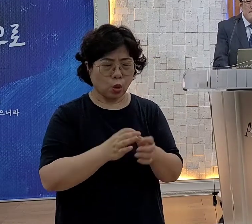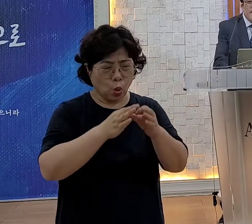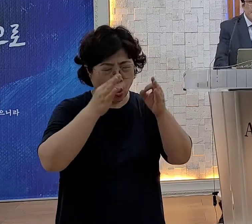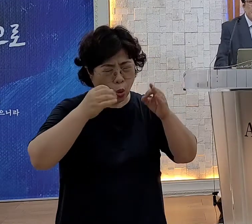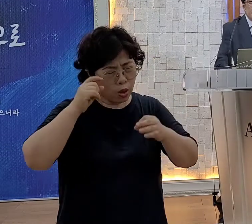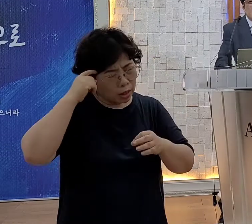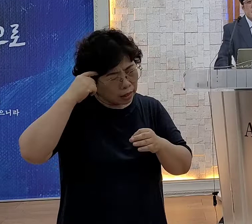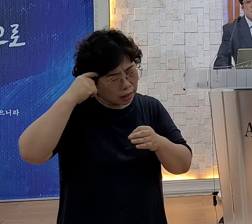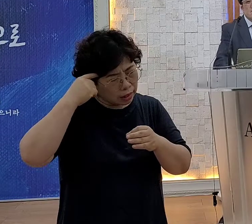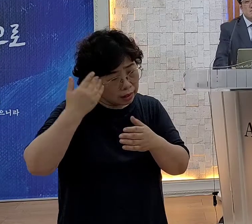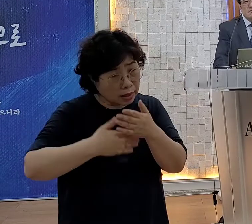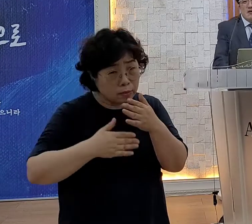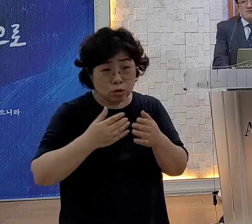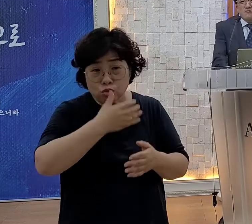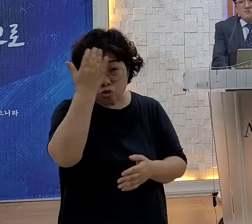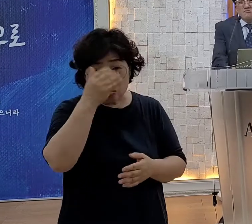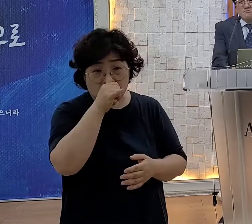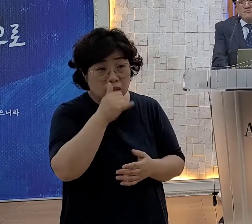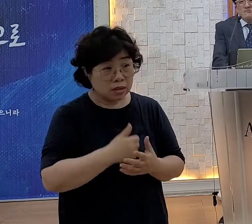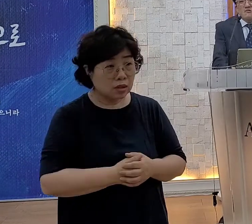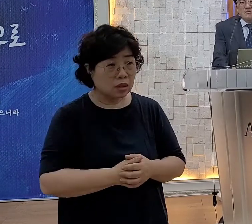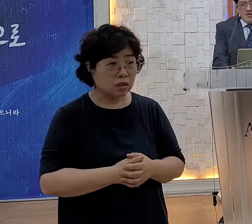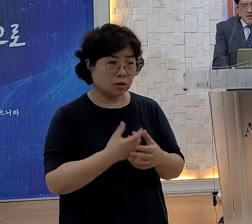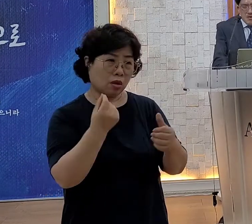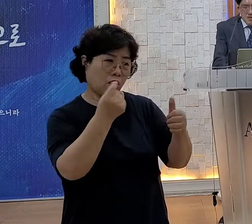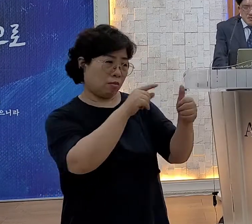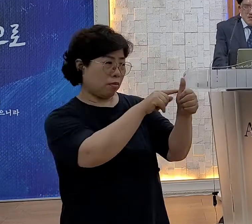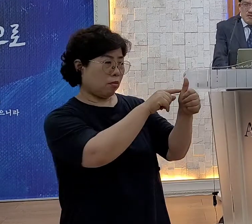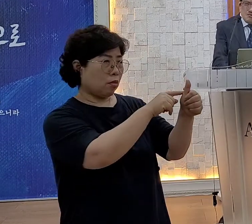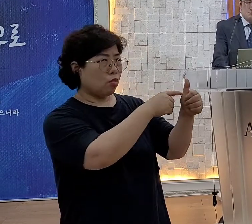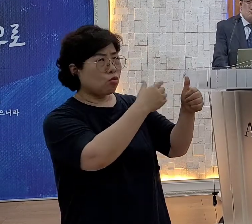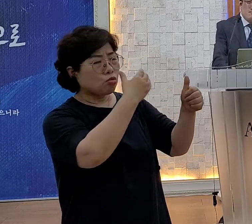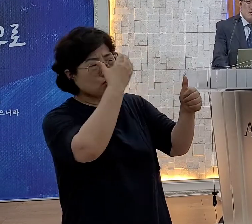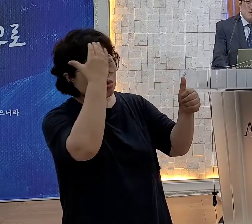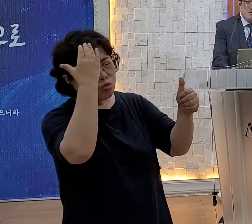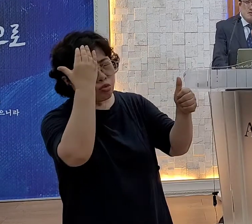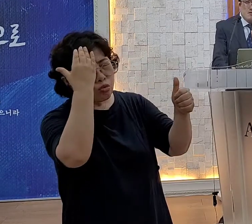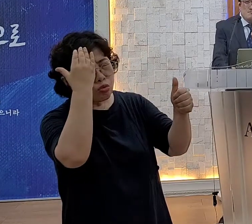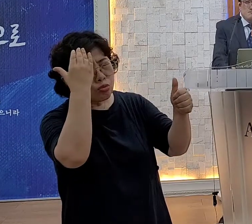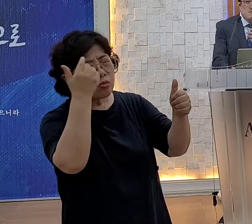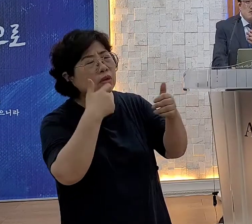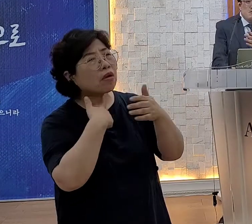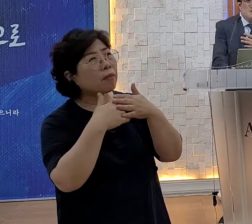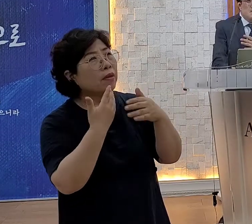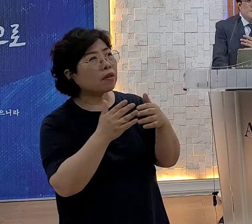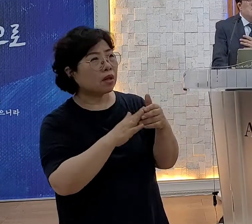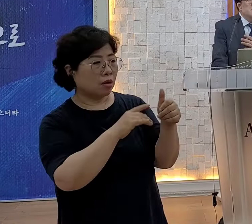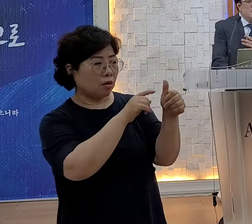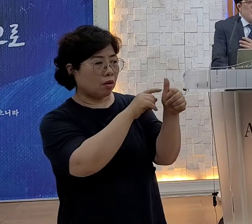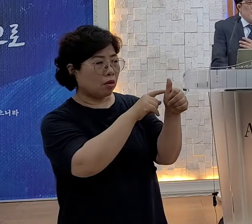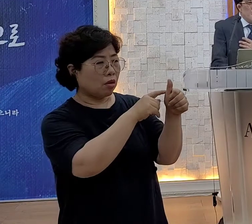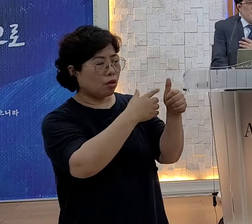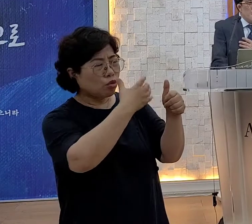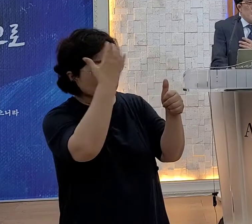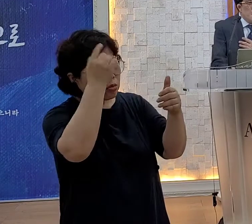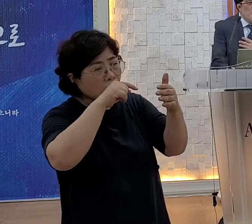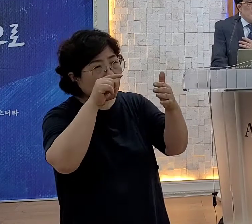있는데 여러분 톨스토이가요 꿈을 꾸었는데 그 꿈에서 이건 분명히 이건 내